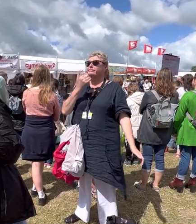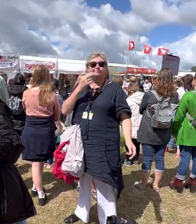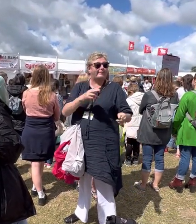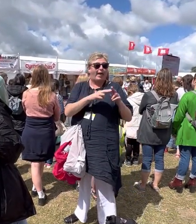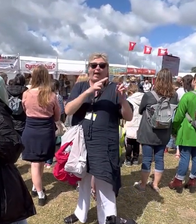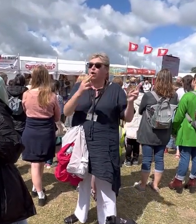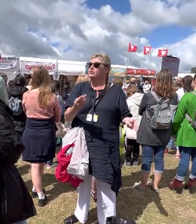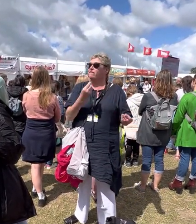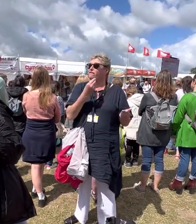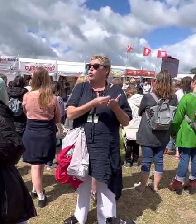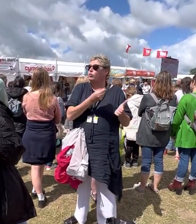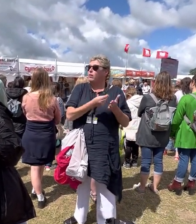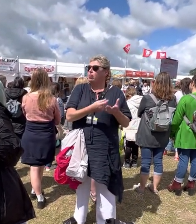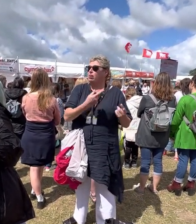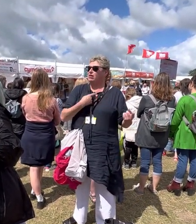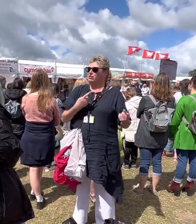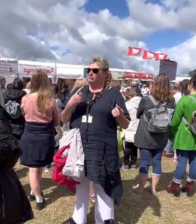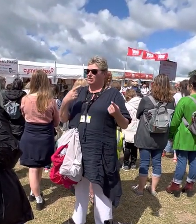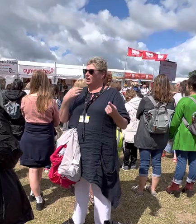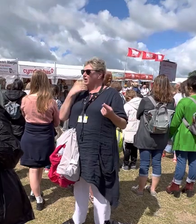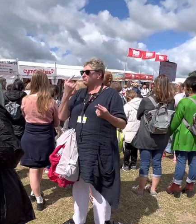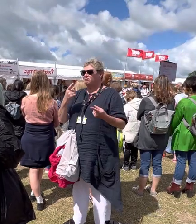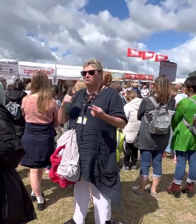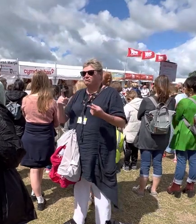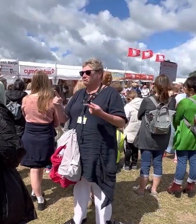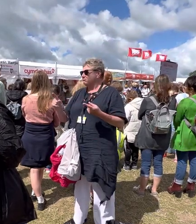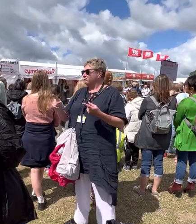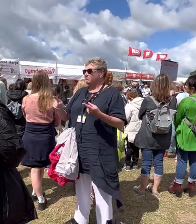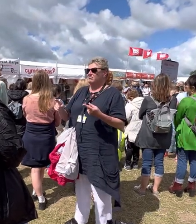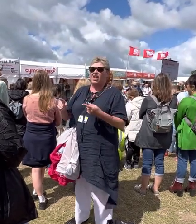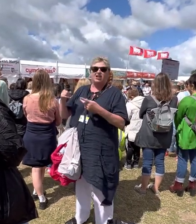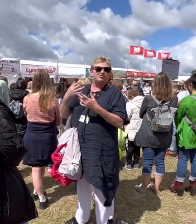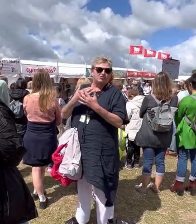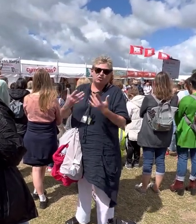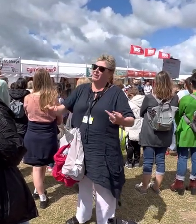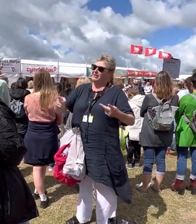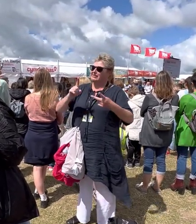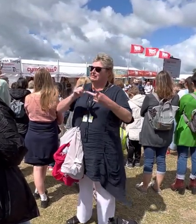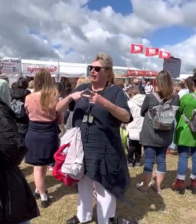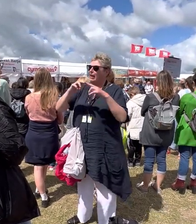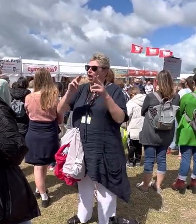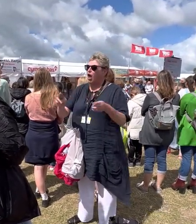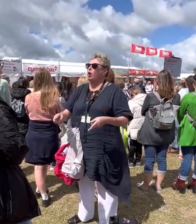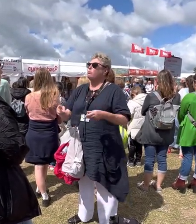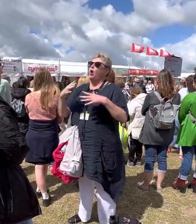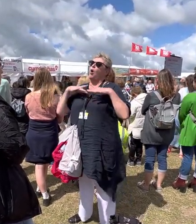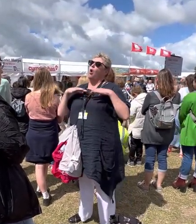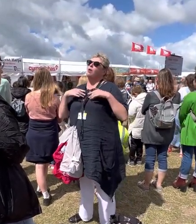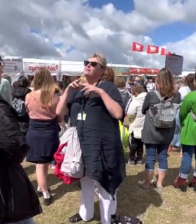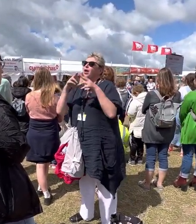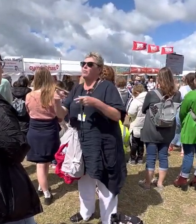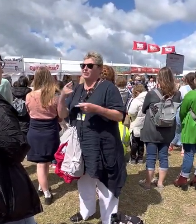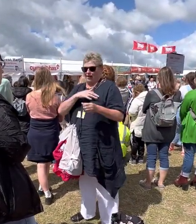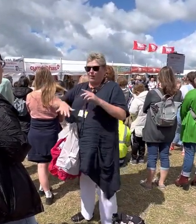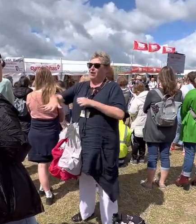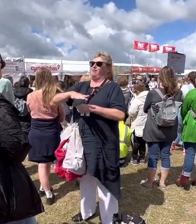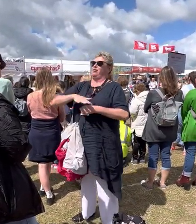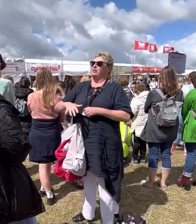fforddiadwy a'r cyfnir syfrdanol yn ail dai a phai haf yn ein hardaloedd gwledig. Mae methiant